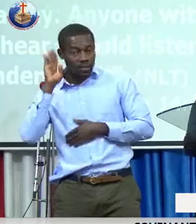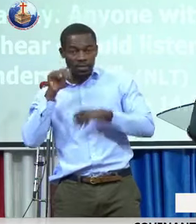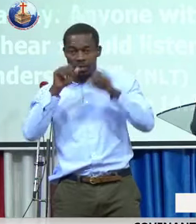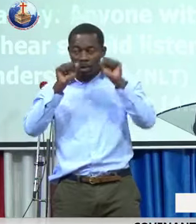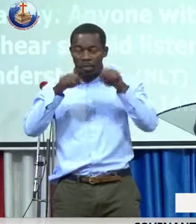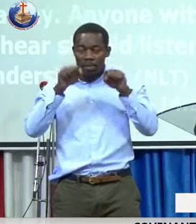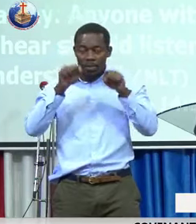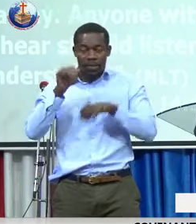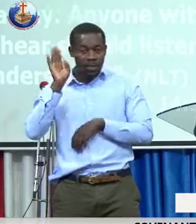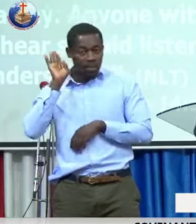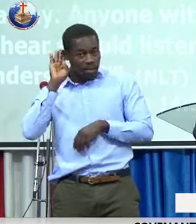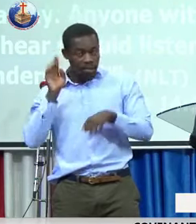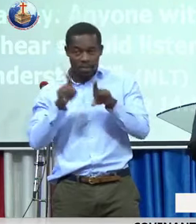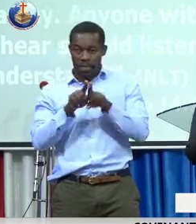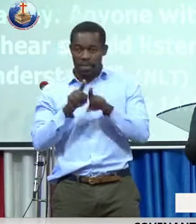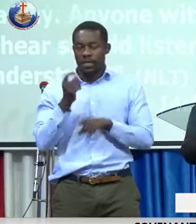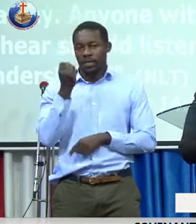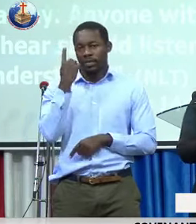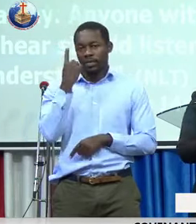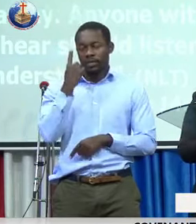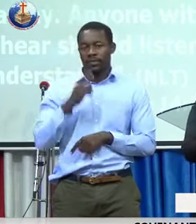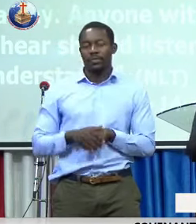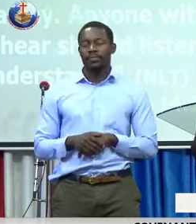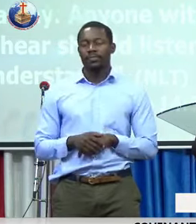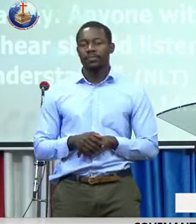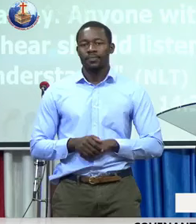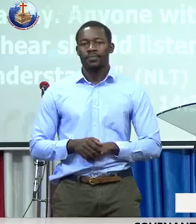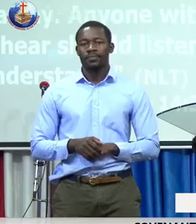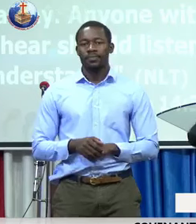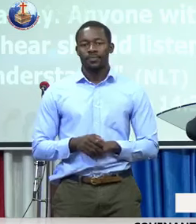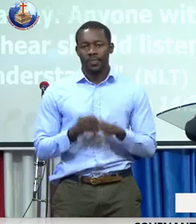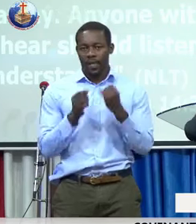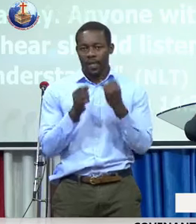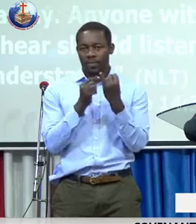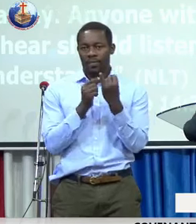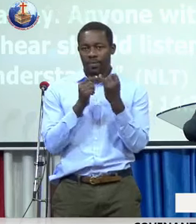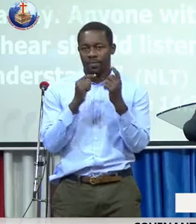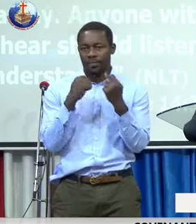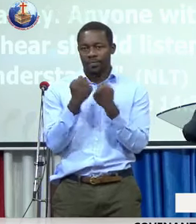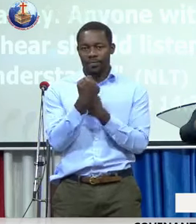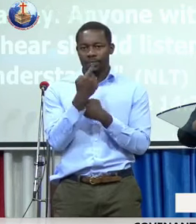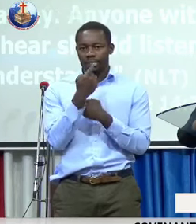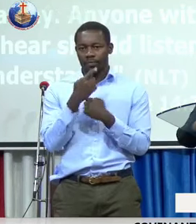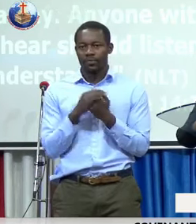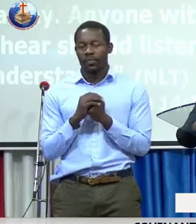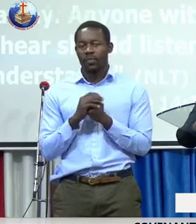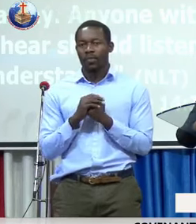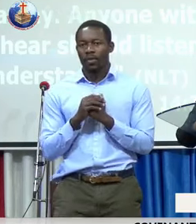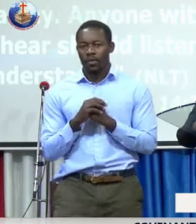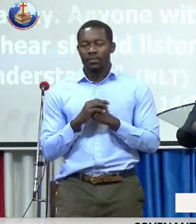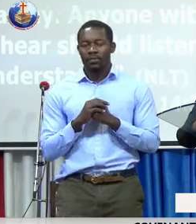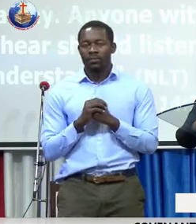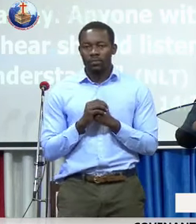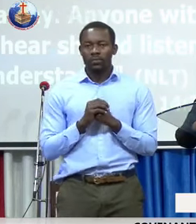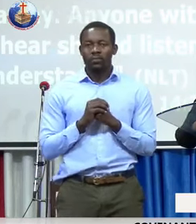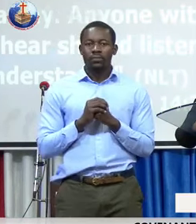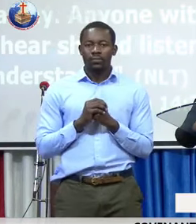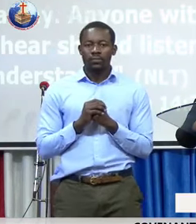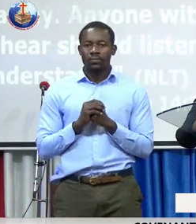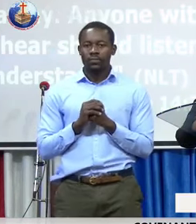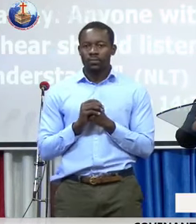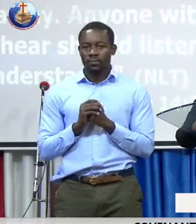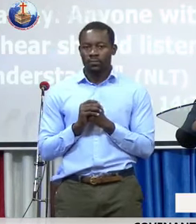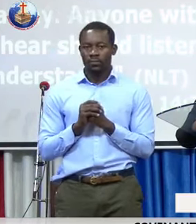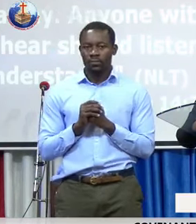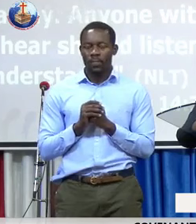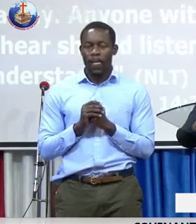Chumvi ni kitu chema, lakini chumvi ikiwa imeharibika itiwe nini ikolee? Haifai nchi wala jaa. Watu huitupa